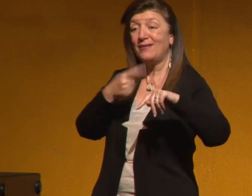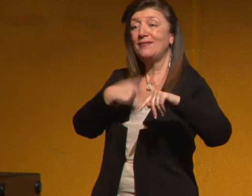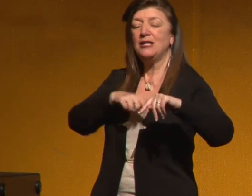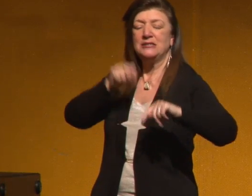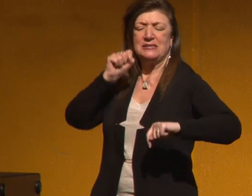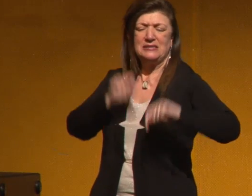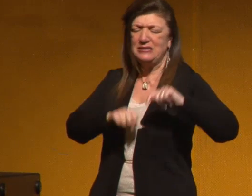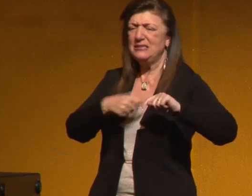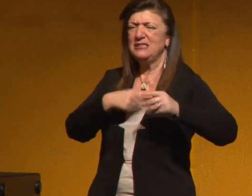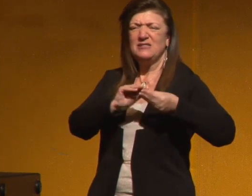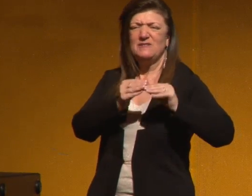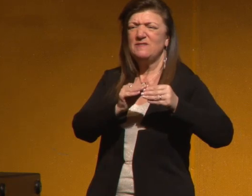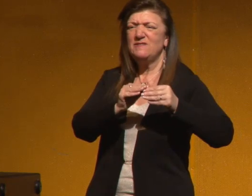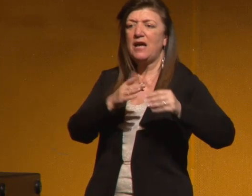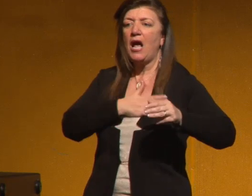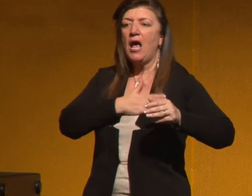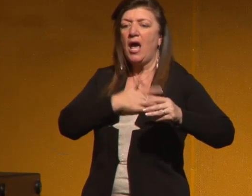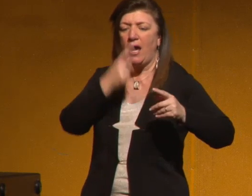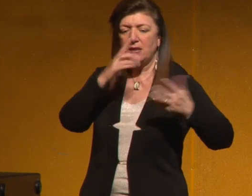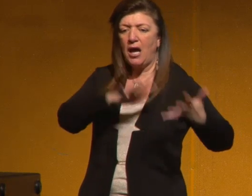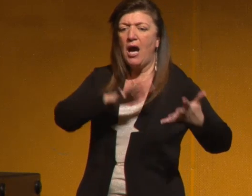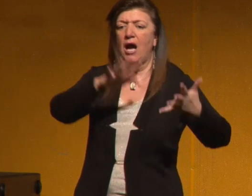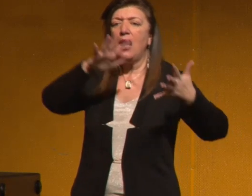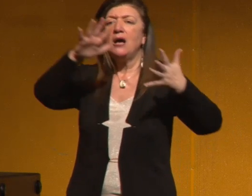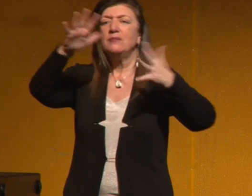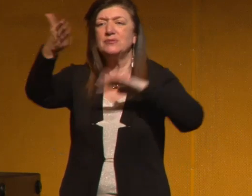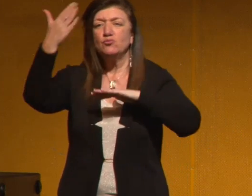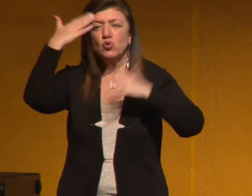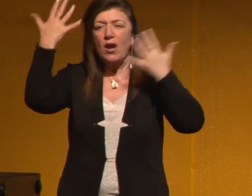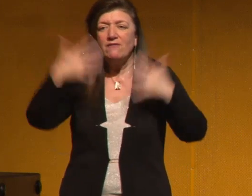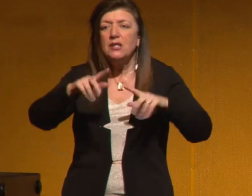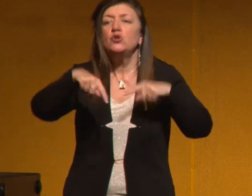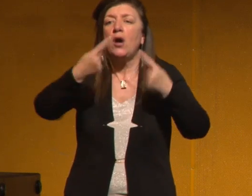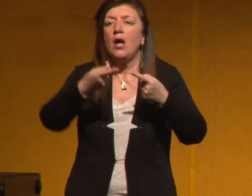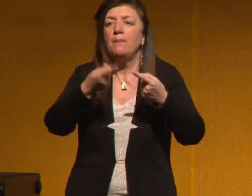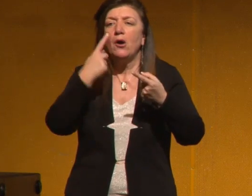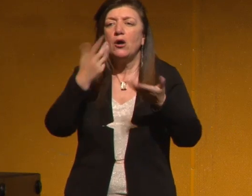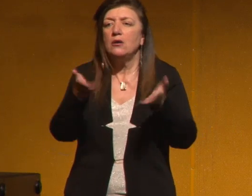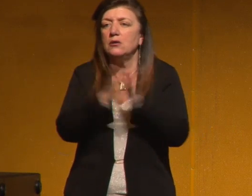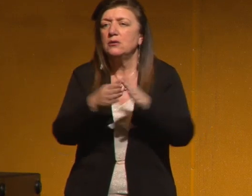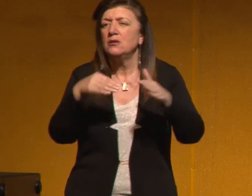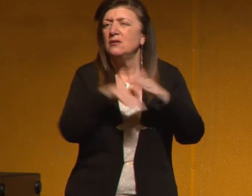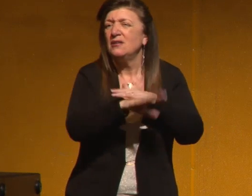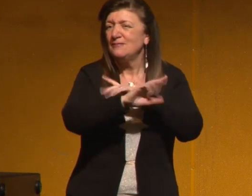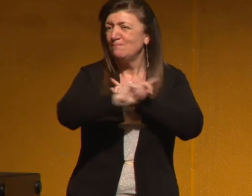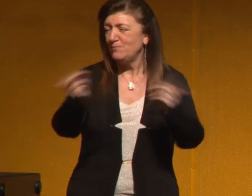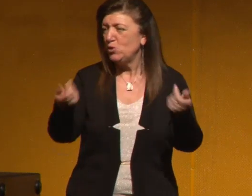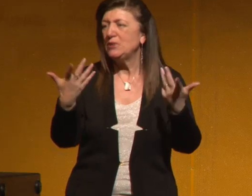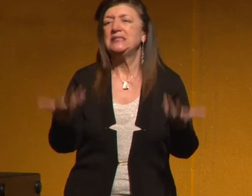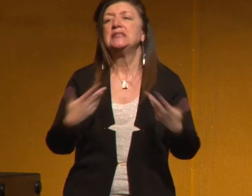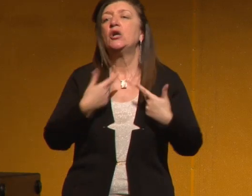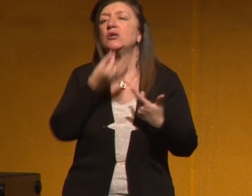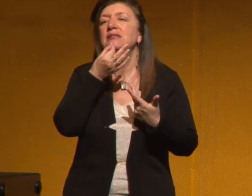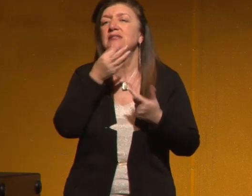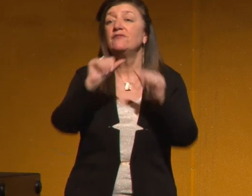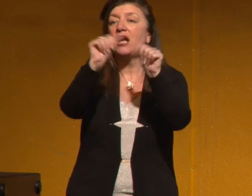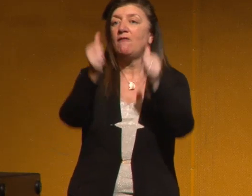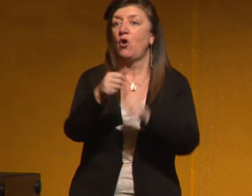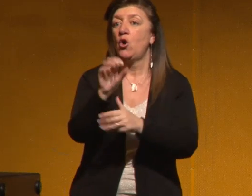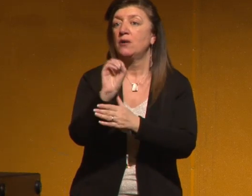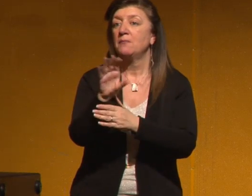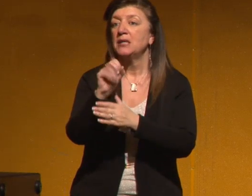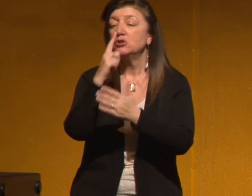sulle fasce di età successive alla scuola dell'obbligo quindi sto parlando della formazione continua degli adulti che è